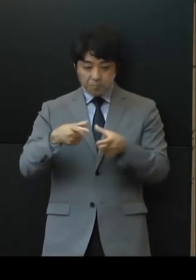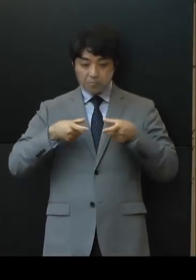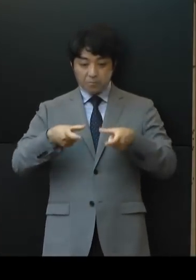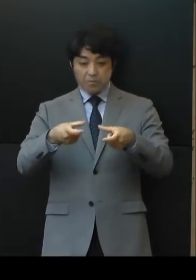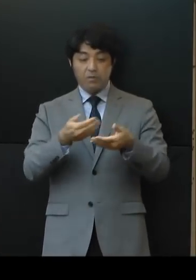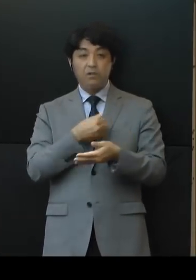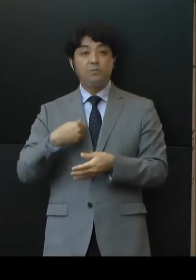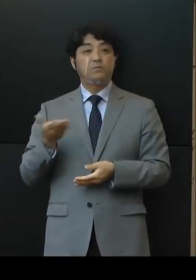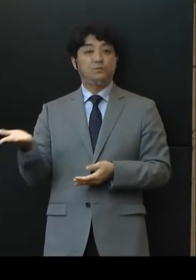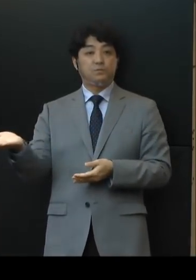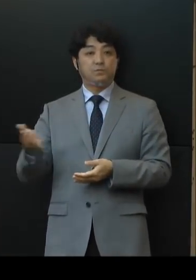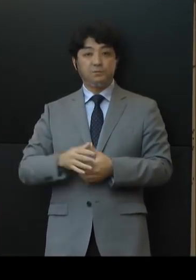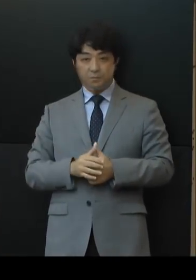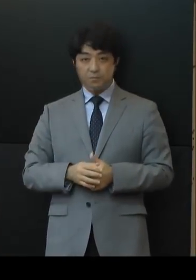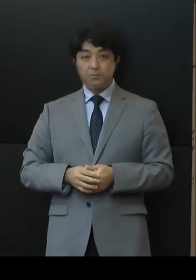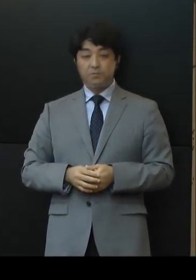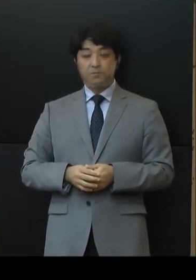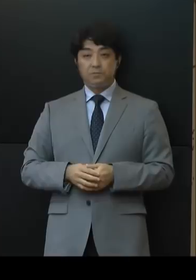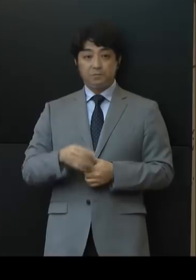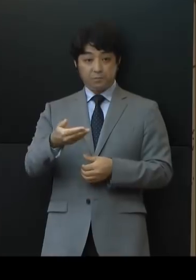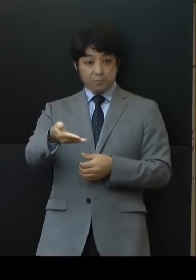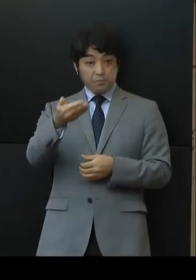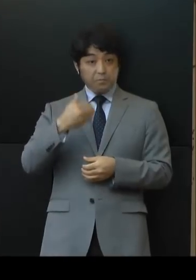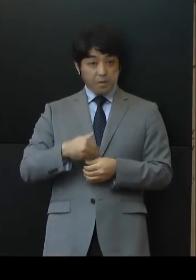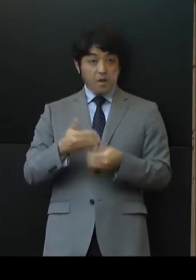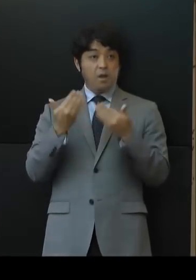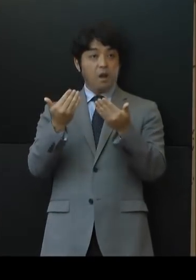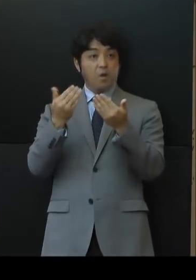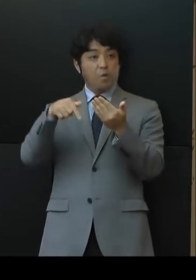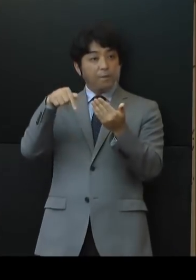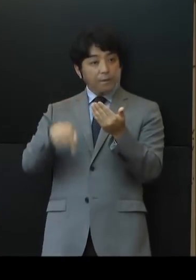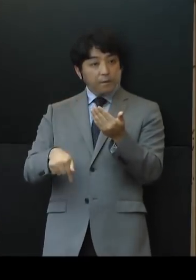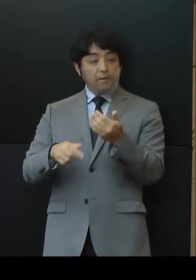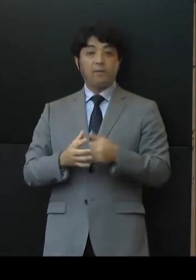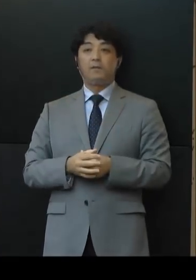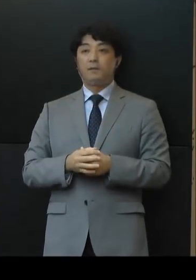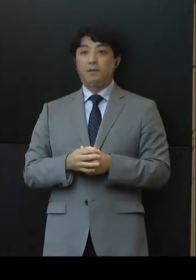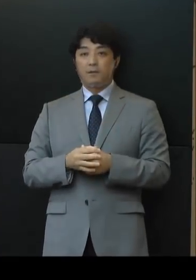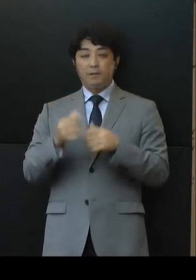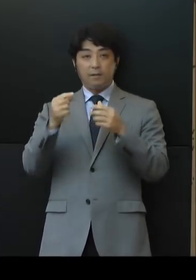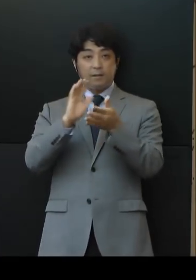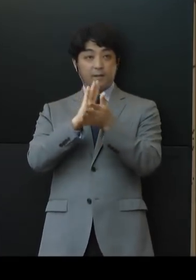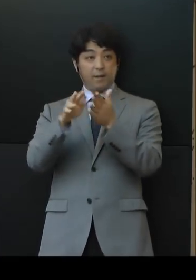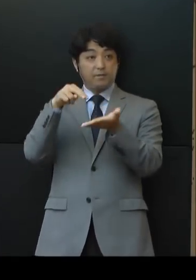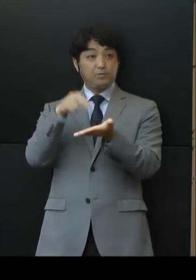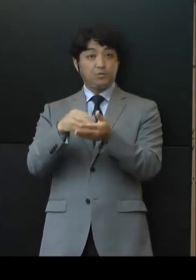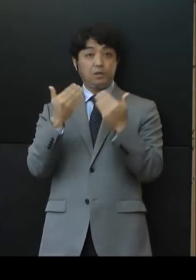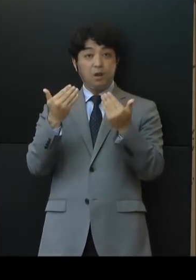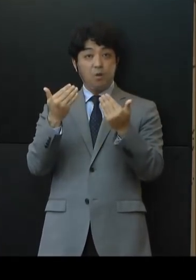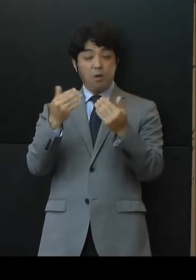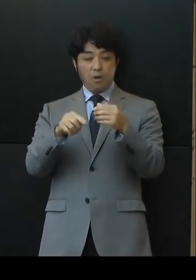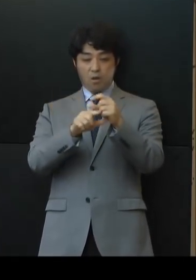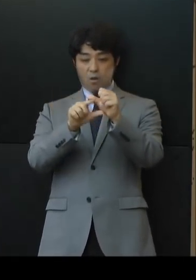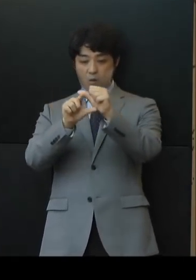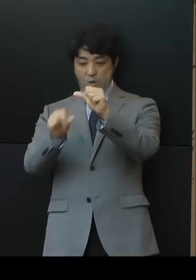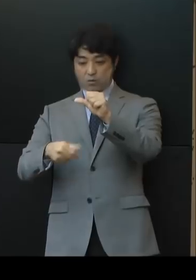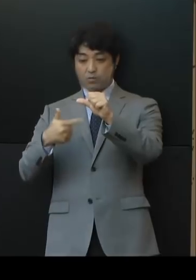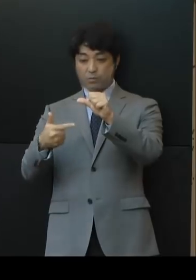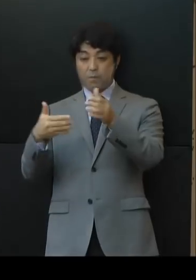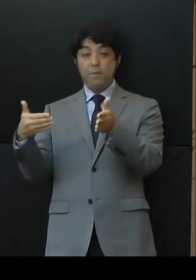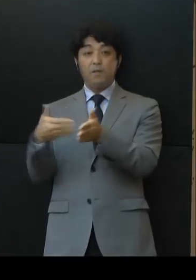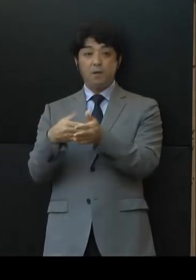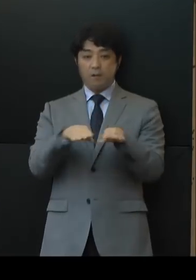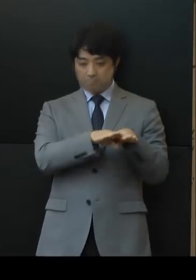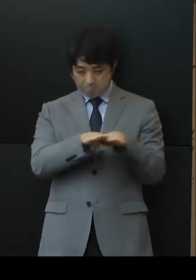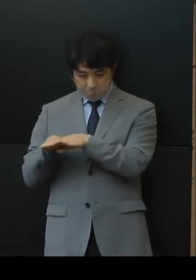それから少し飛ばしまして、3の学校等につきましては県立学校においては5月6日までの間を一斉臨時休業